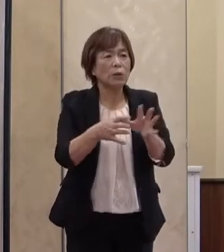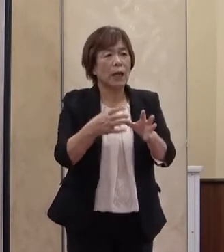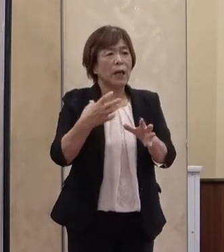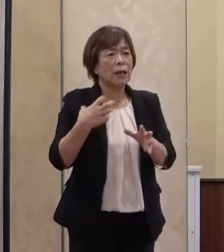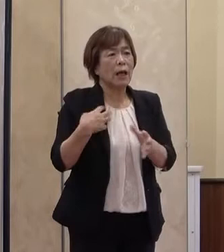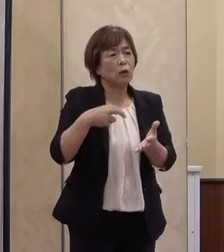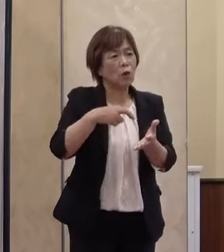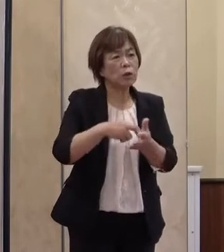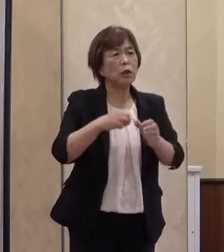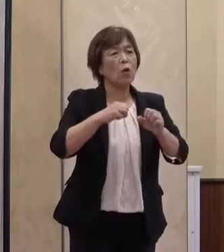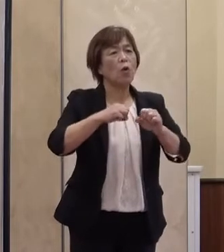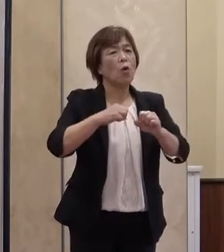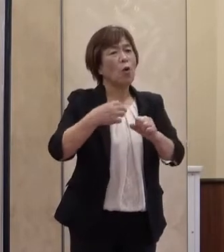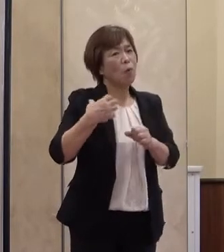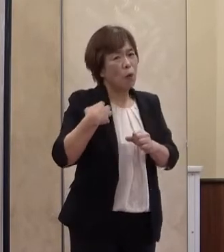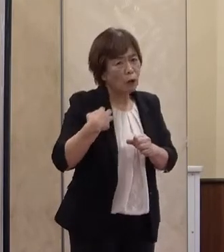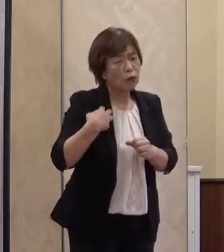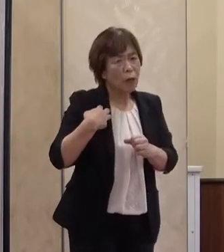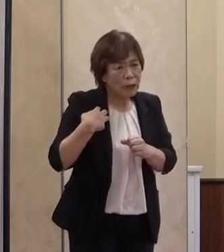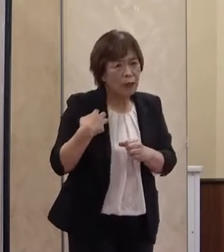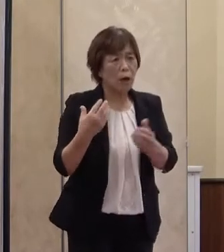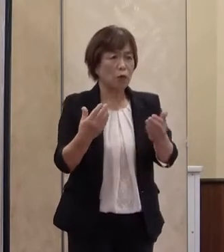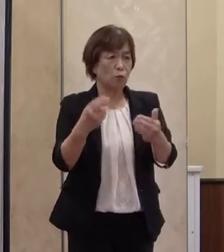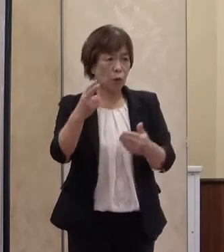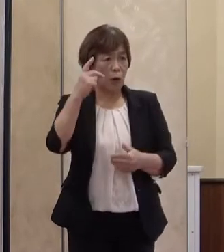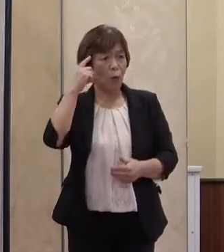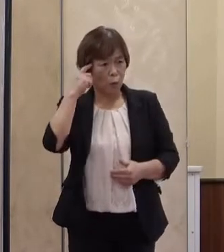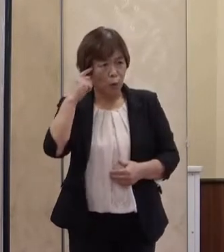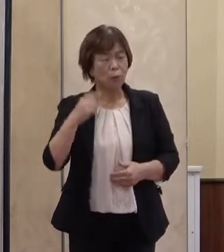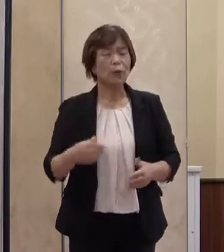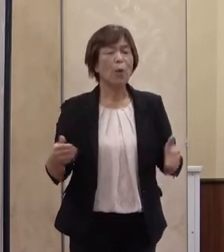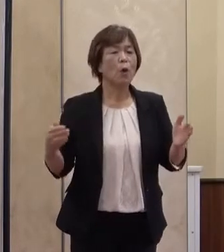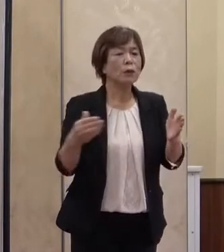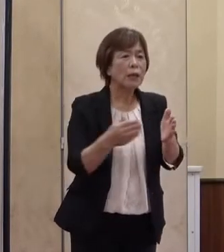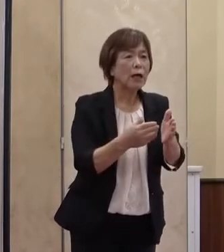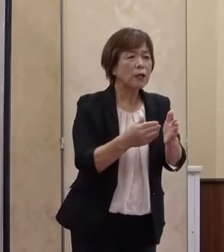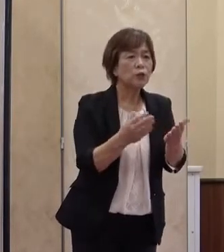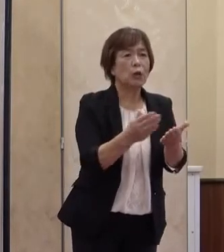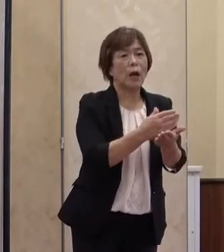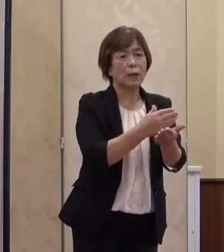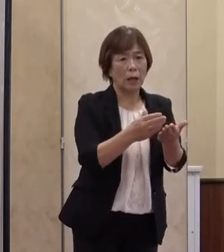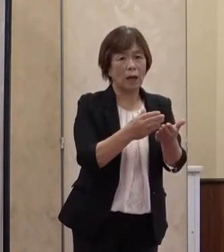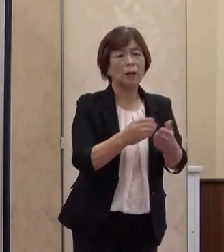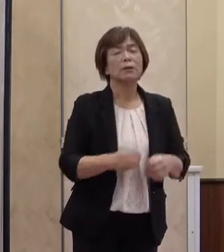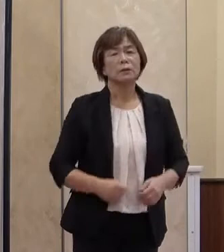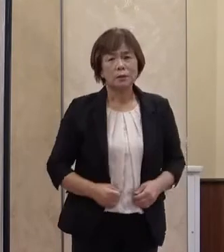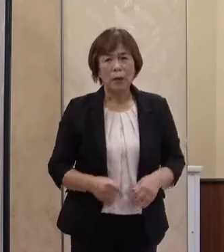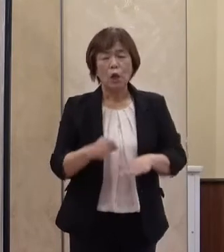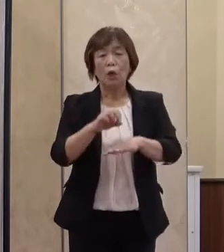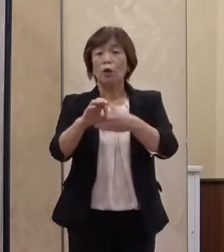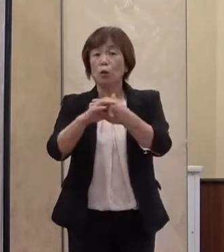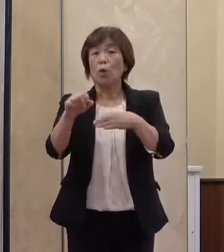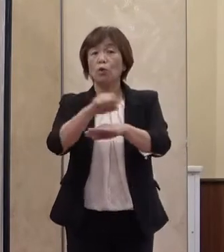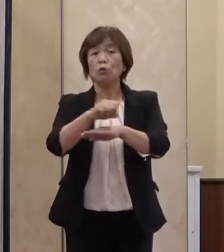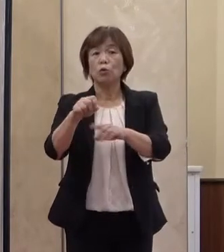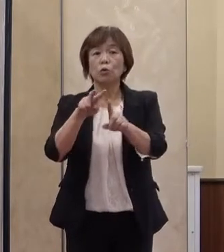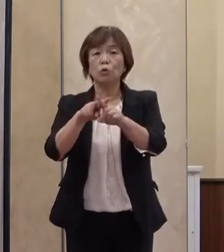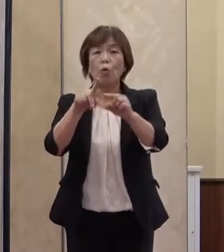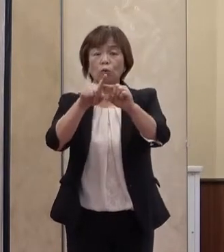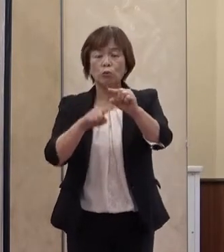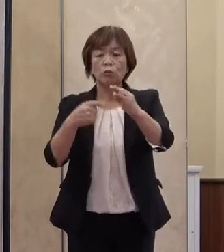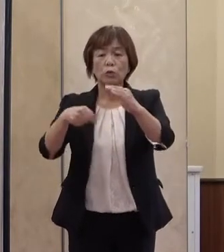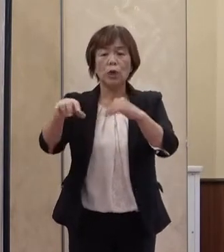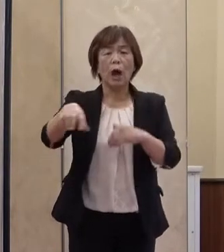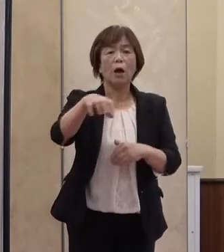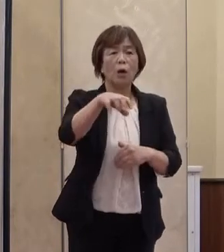というふうには思います。ただ最終判断については、特に小中学校については僕は基礎自治体が判断すべきじ